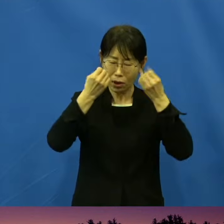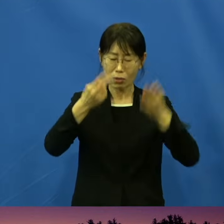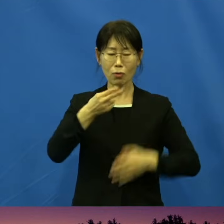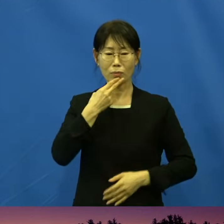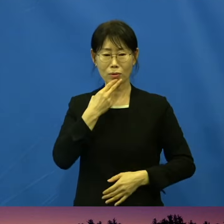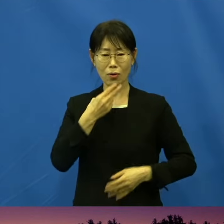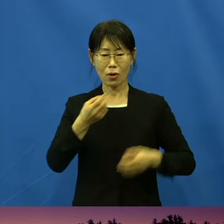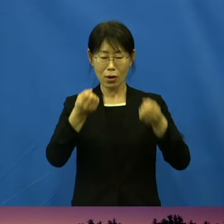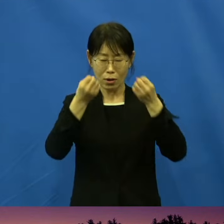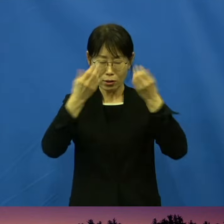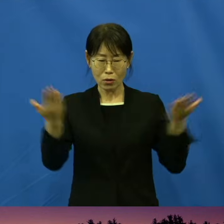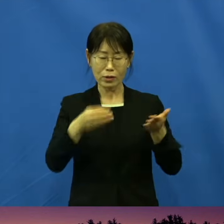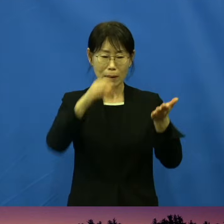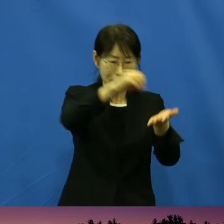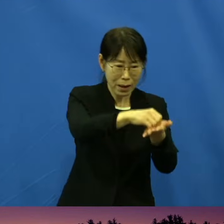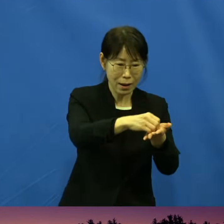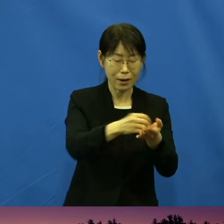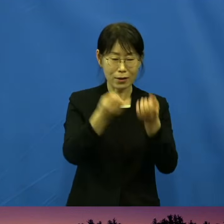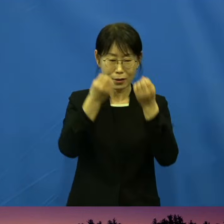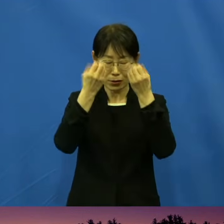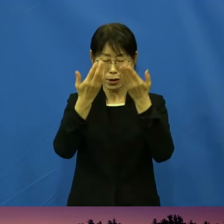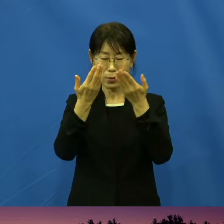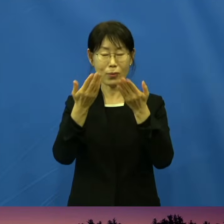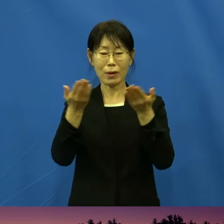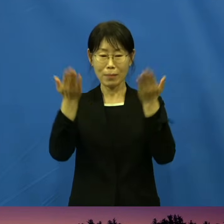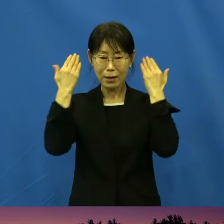직장을 가고 새 학교에 가고